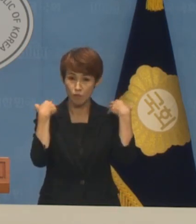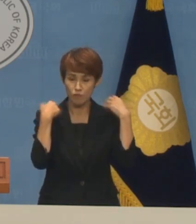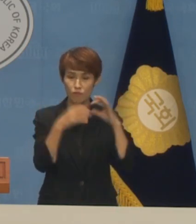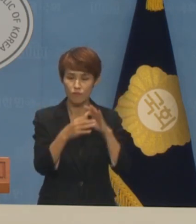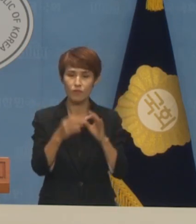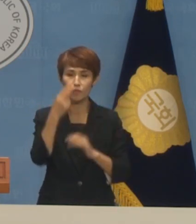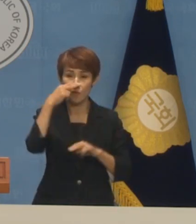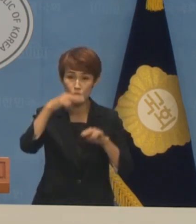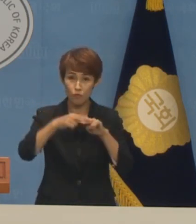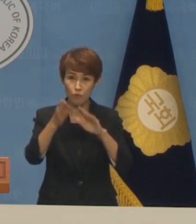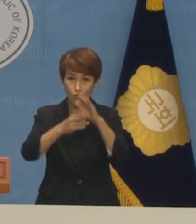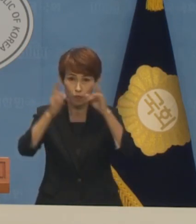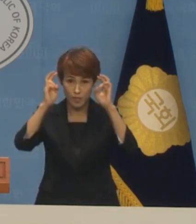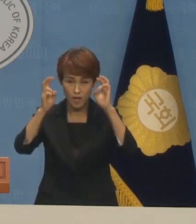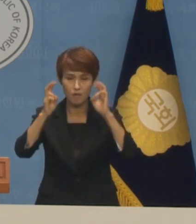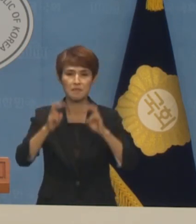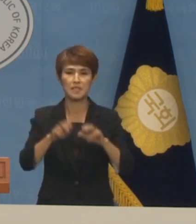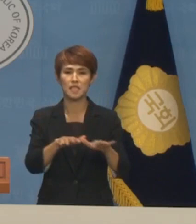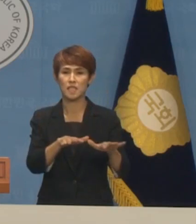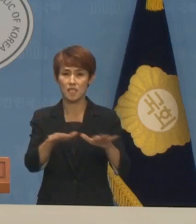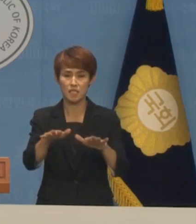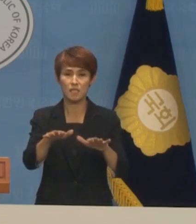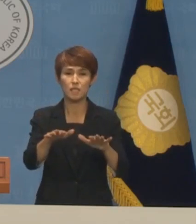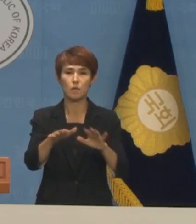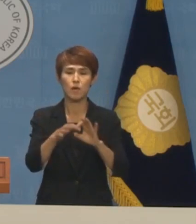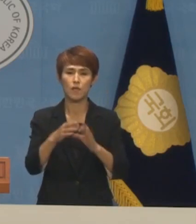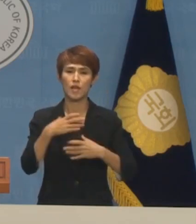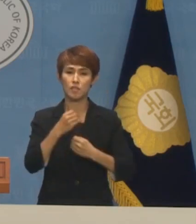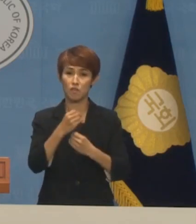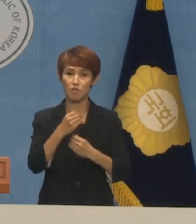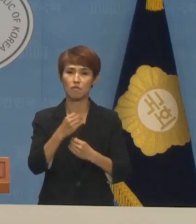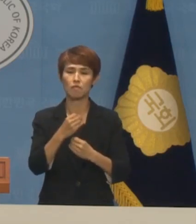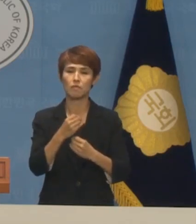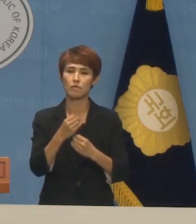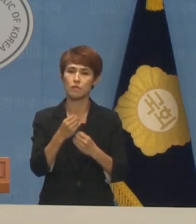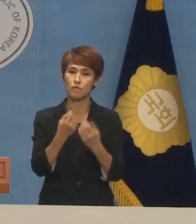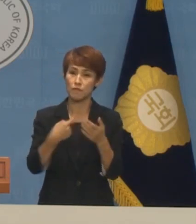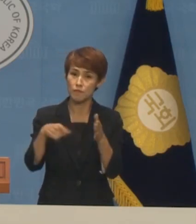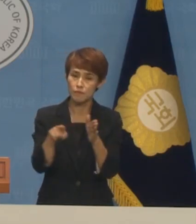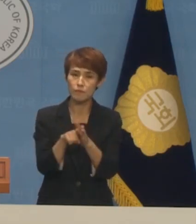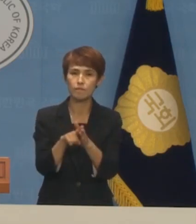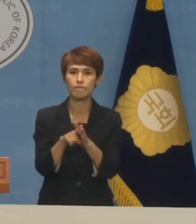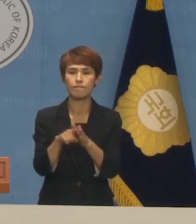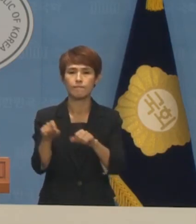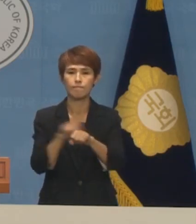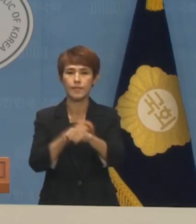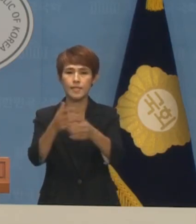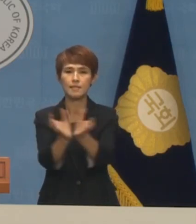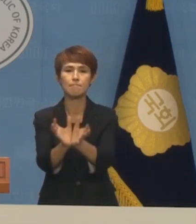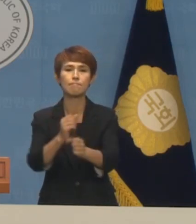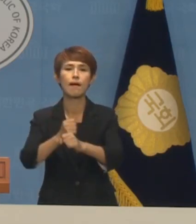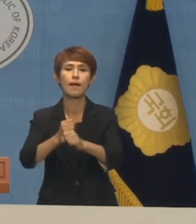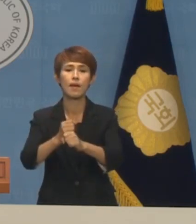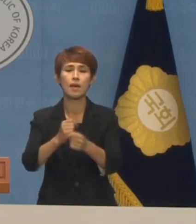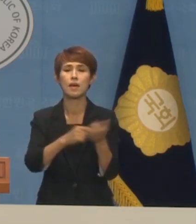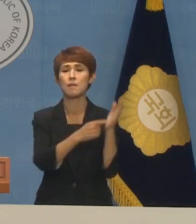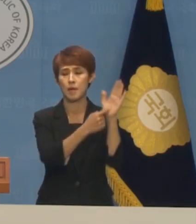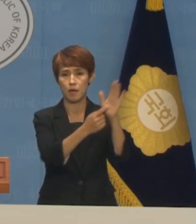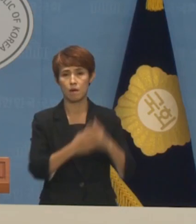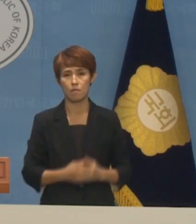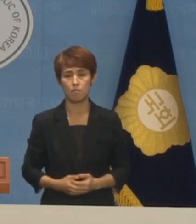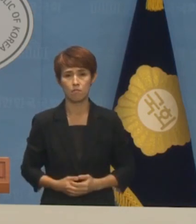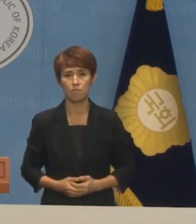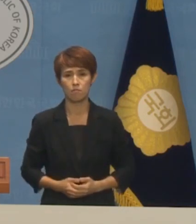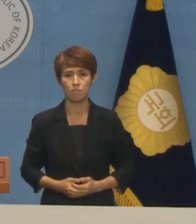지진에 대한 안전 우려를 해소하기 위한 대응 TF를 가동한다고 발표했습니다. 이는 윤석열 대통령의